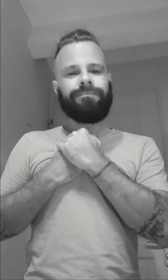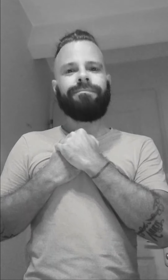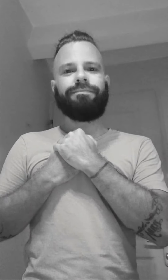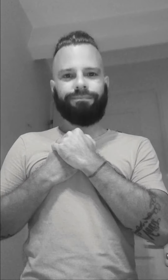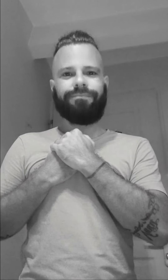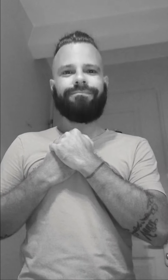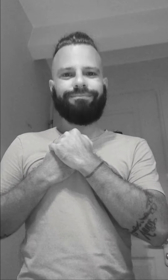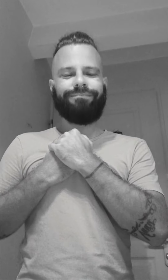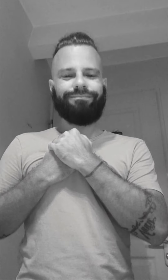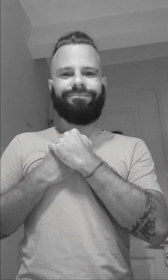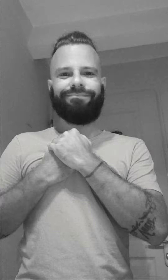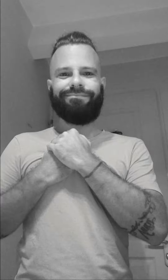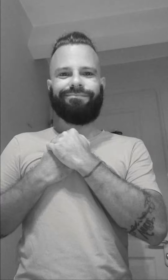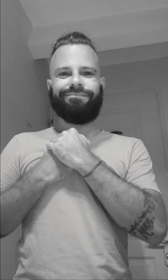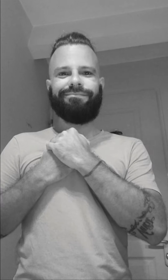oh.